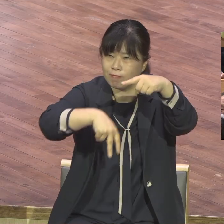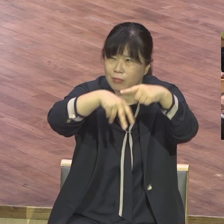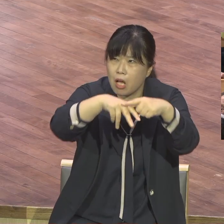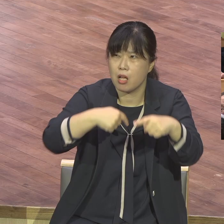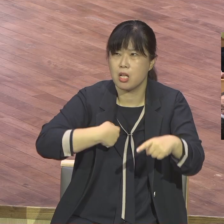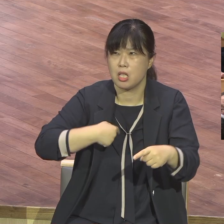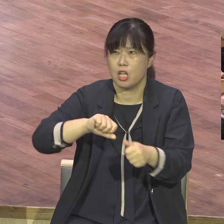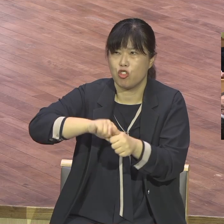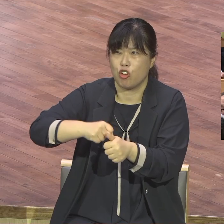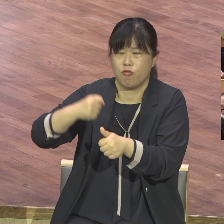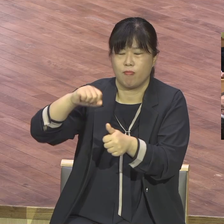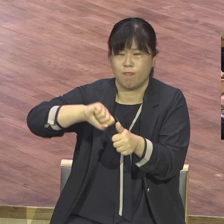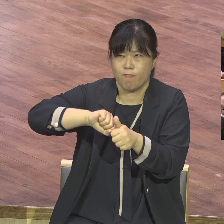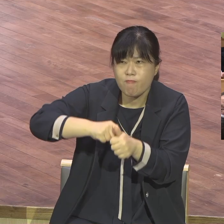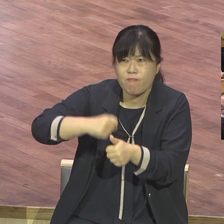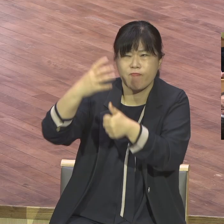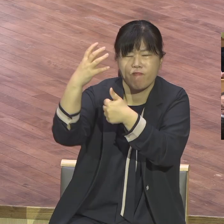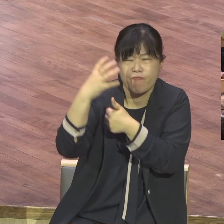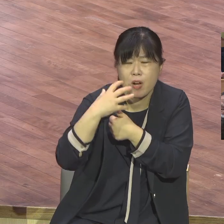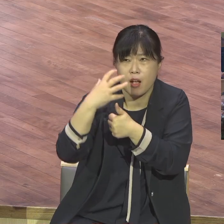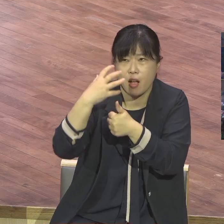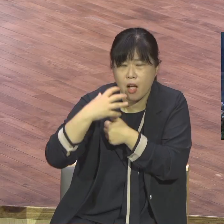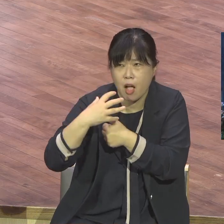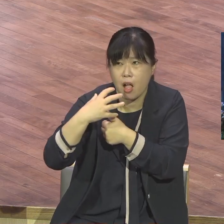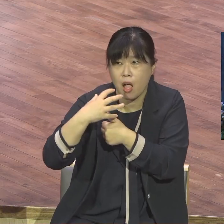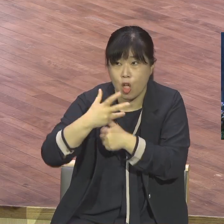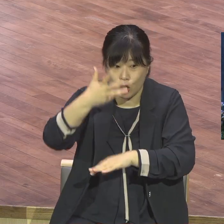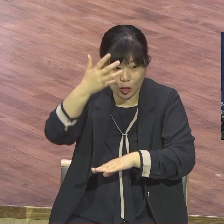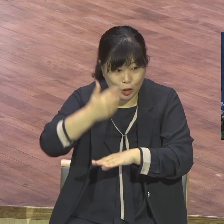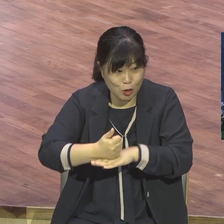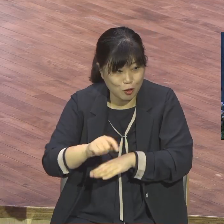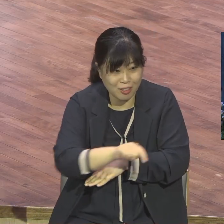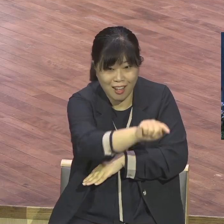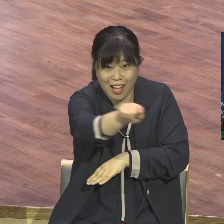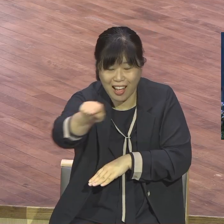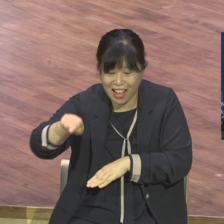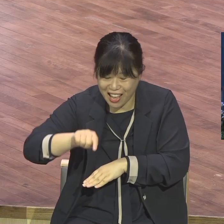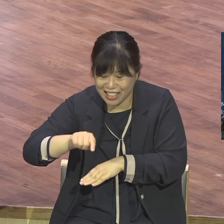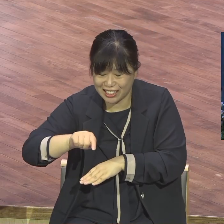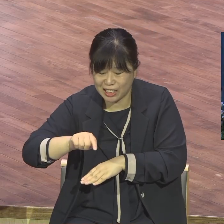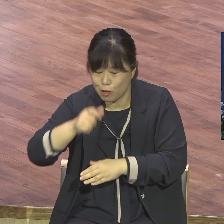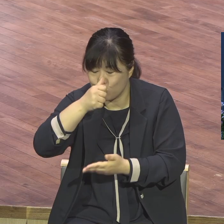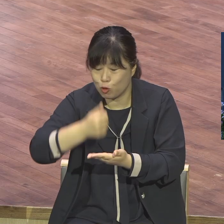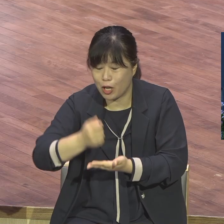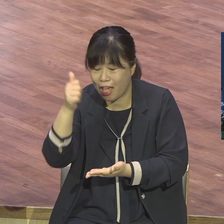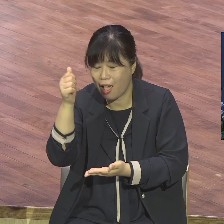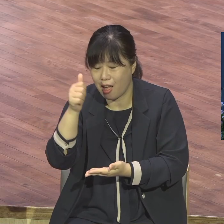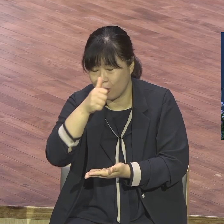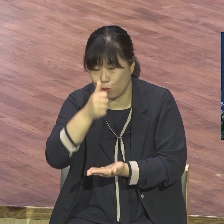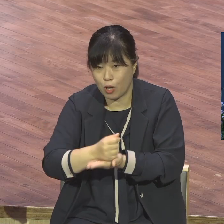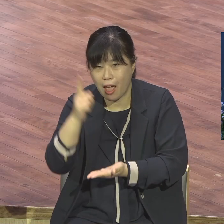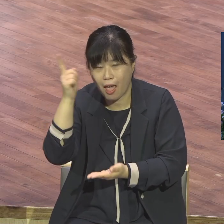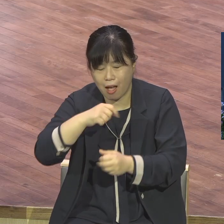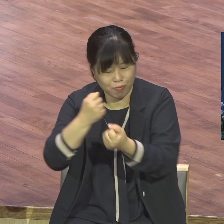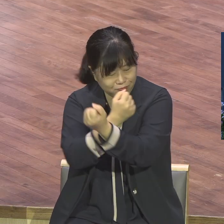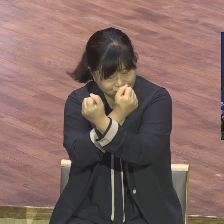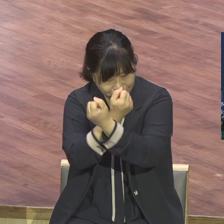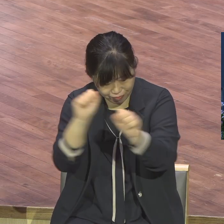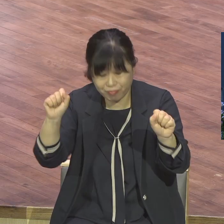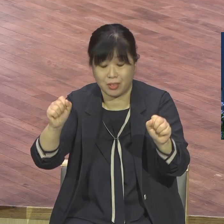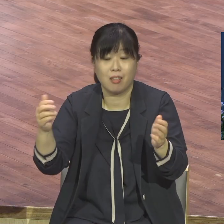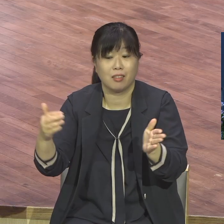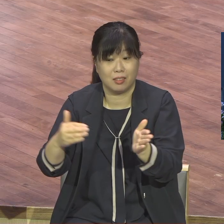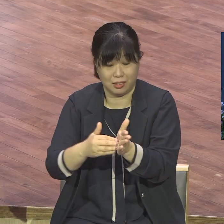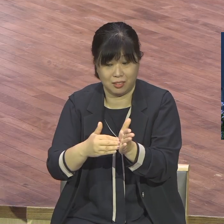당함으로 나를 믿는 모든 자들은 다 사함을 받는 것이다. 그래서 십자가 갈보리 산 위에